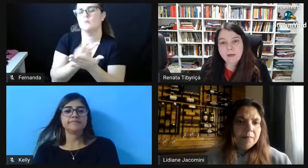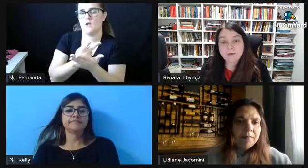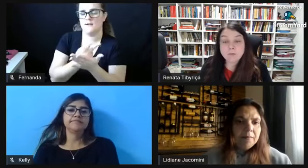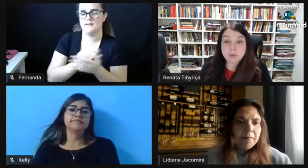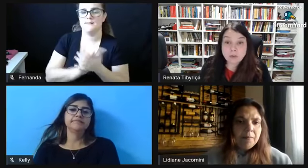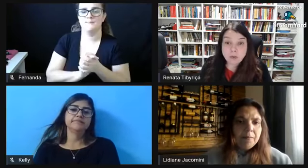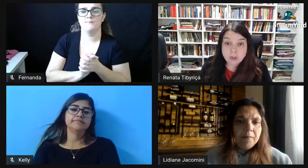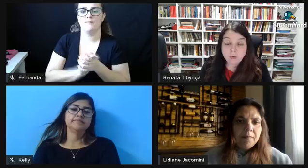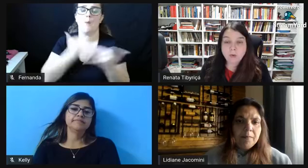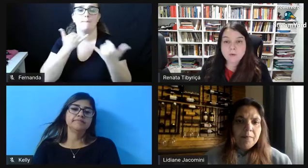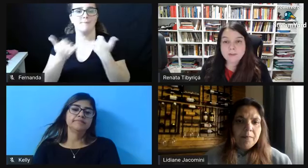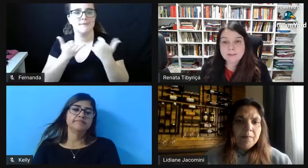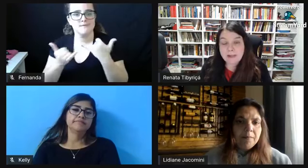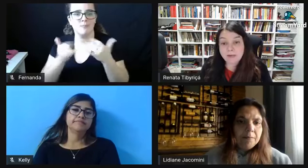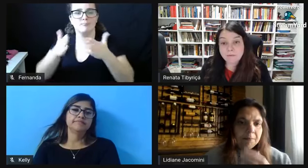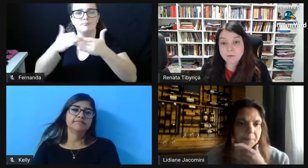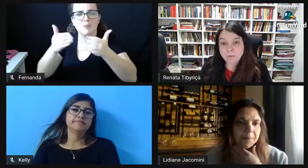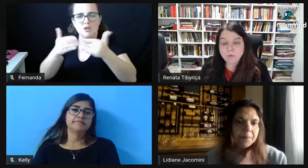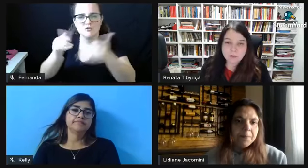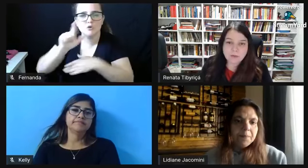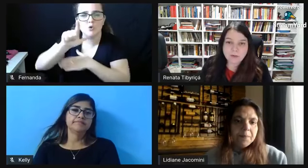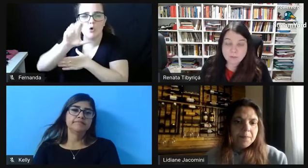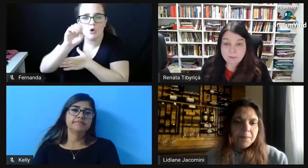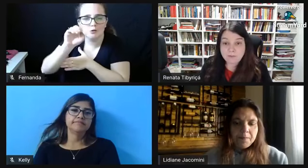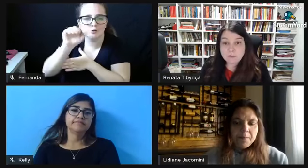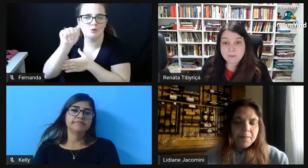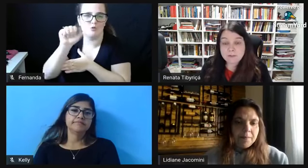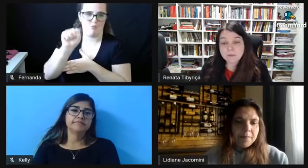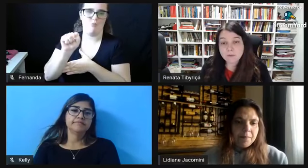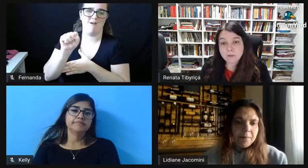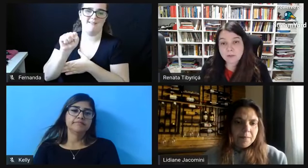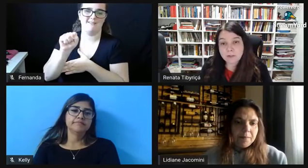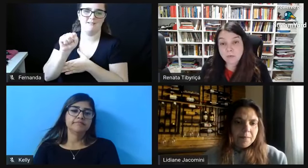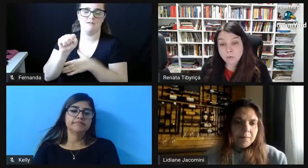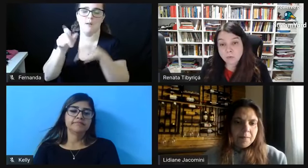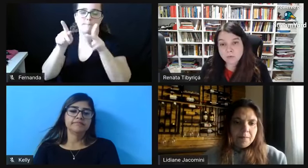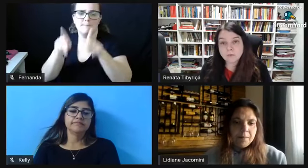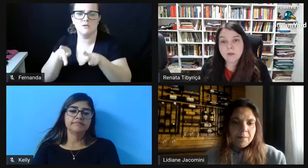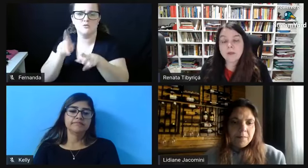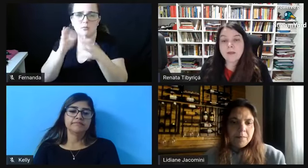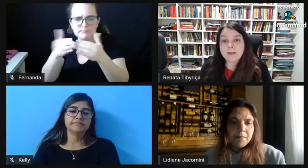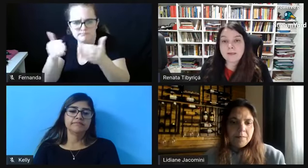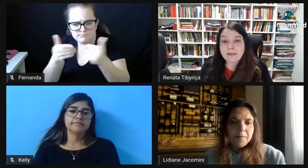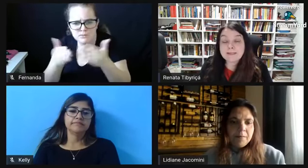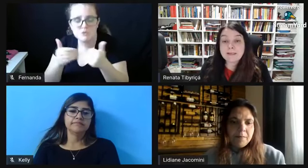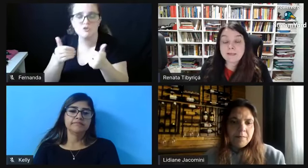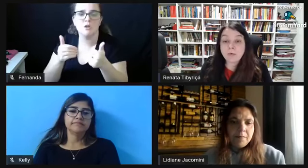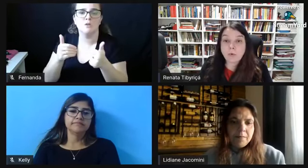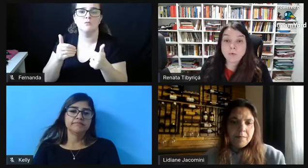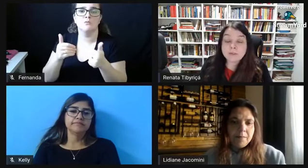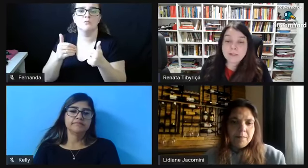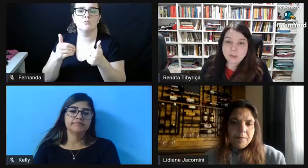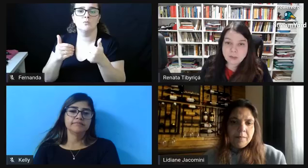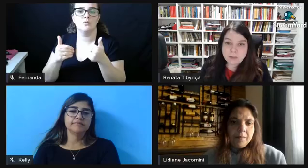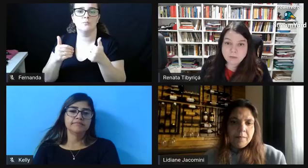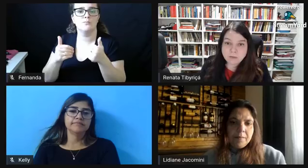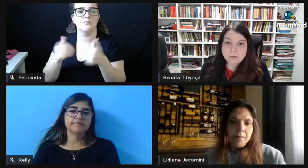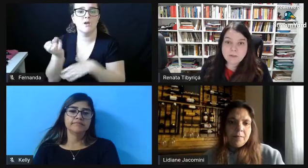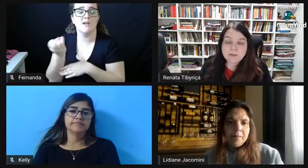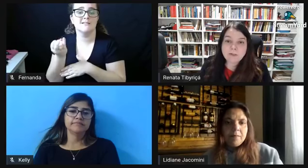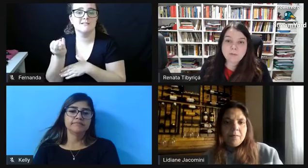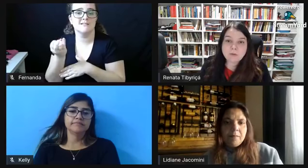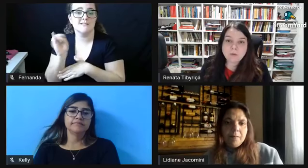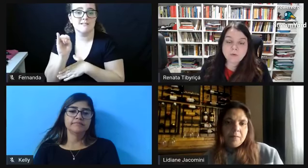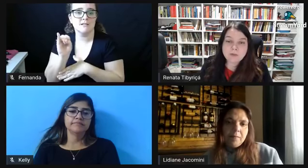relativa aos pedidos de LOAS que estavam em curso, né, no caso de benefício da prestação continuada em curso, eles seriam